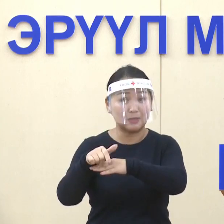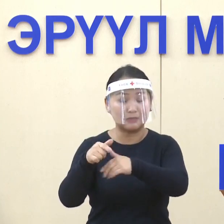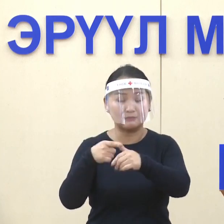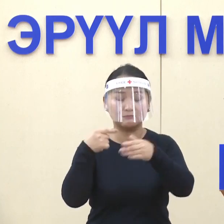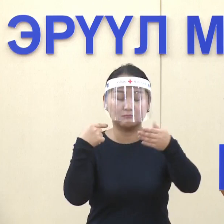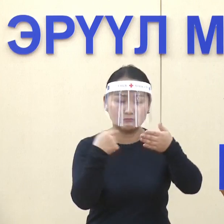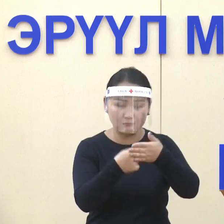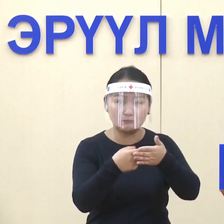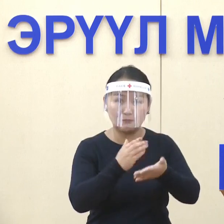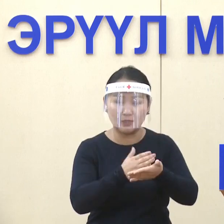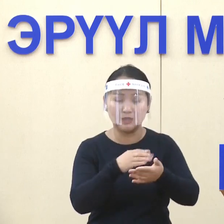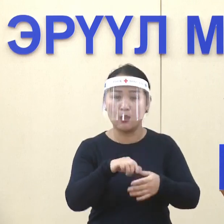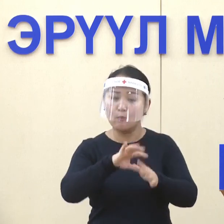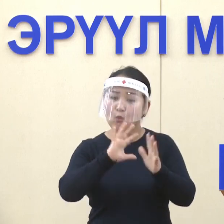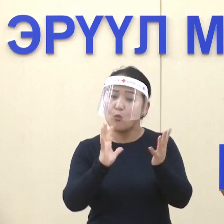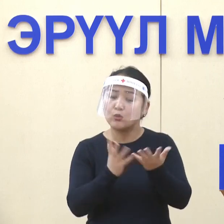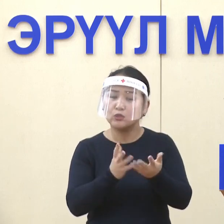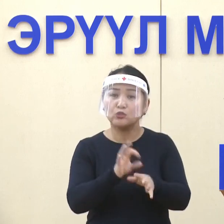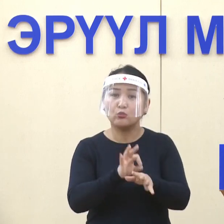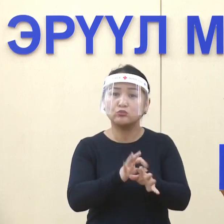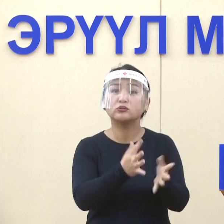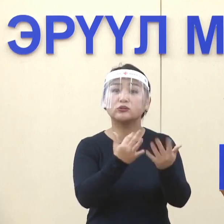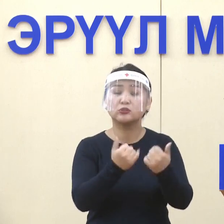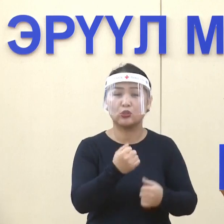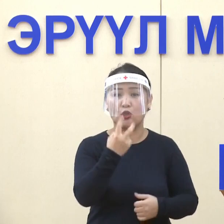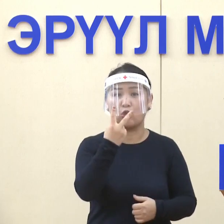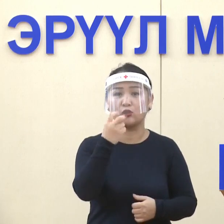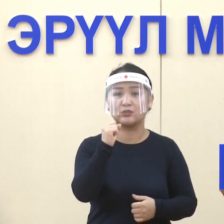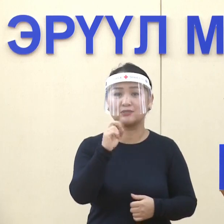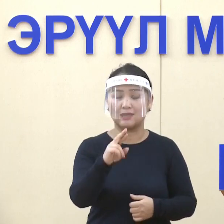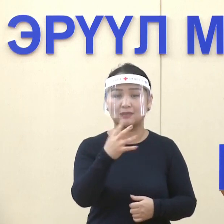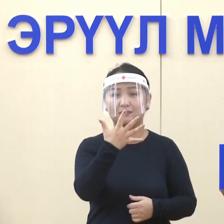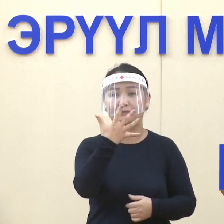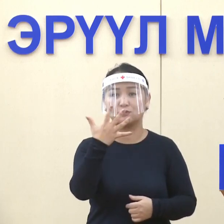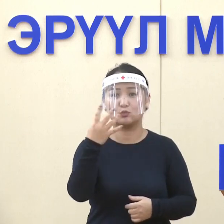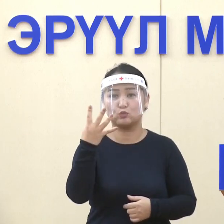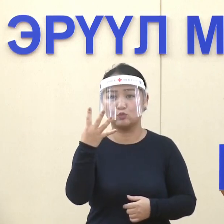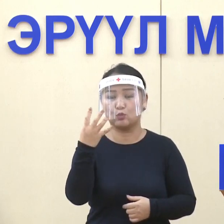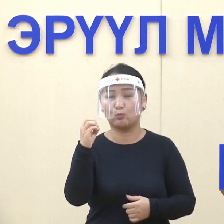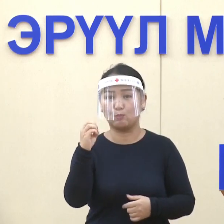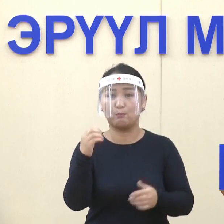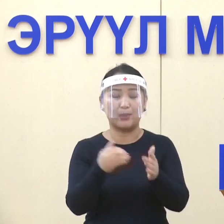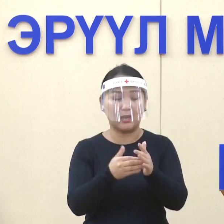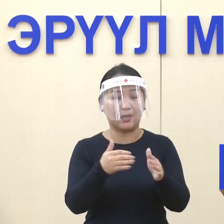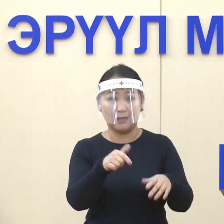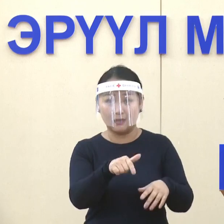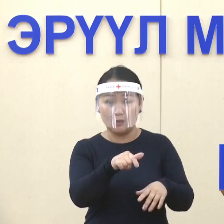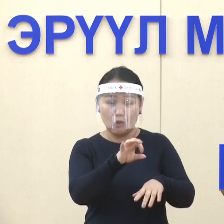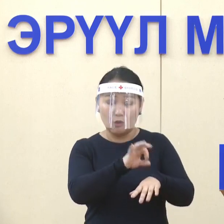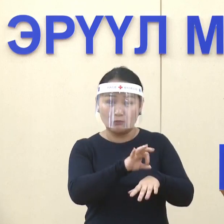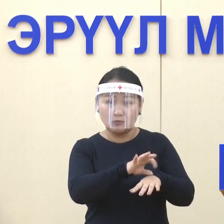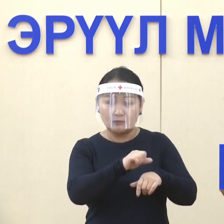нэмж бүртгэгдэн, нийт халдвар авсан хүний тоо 2 сая 504,000 гаруй болсноос